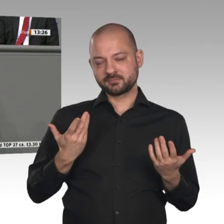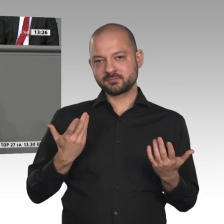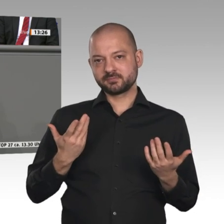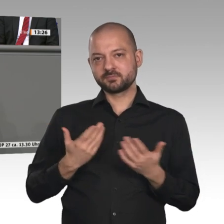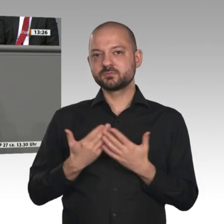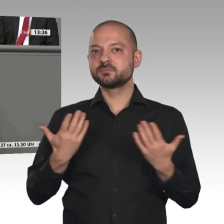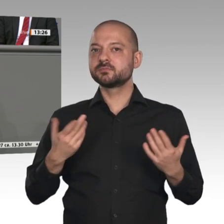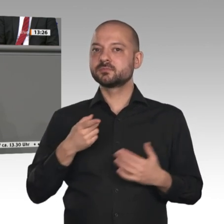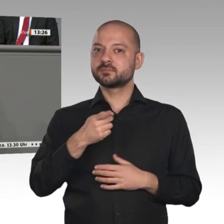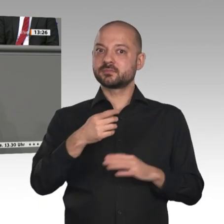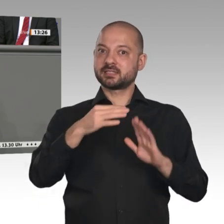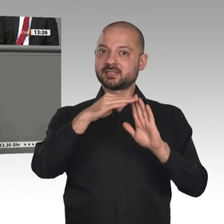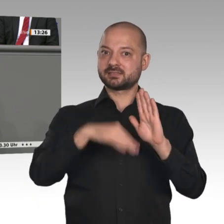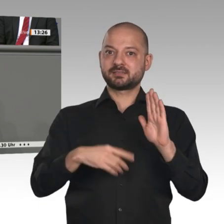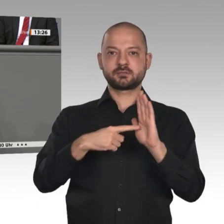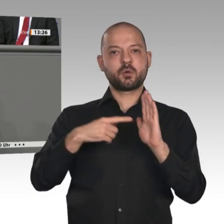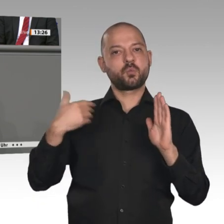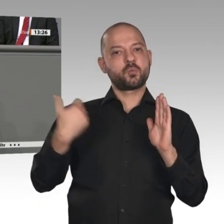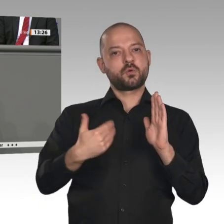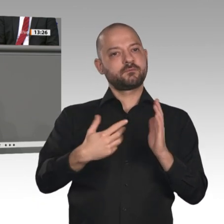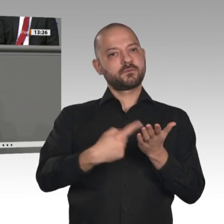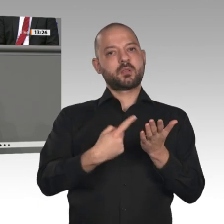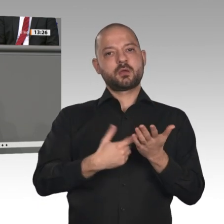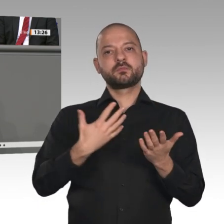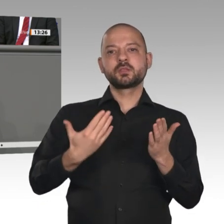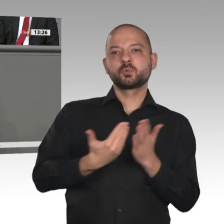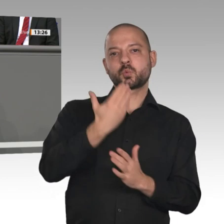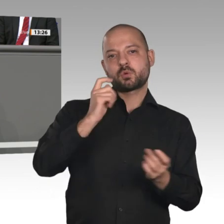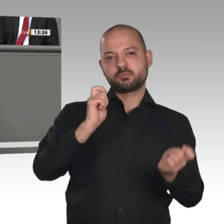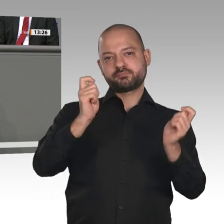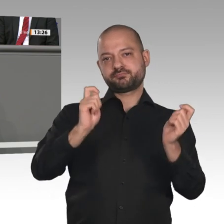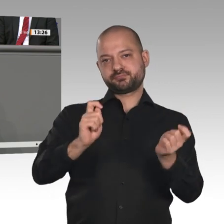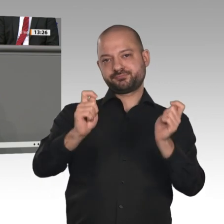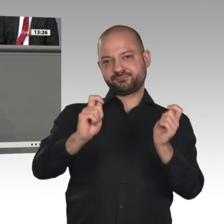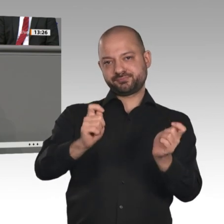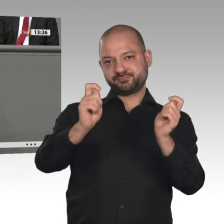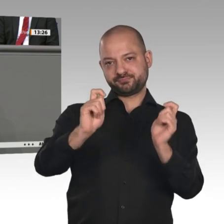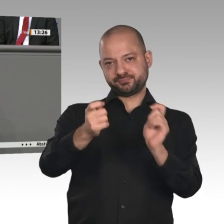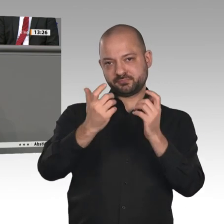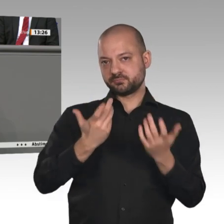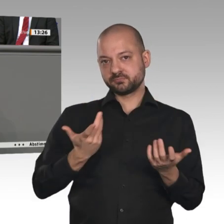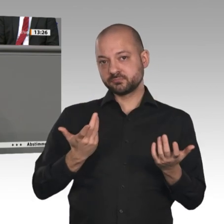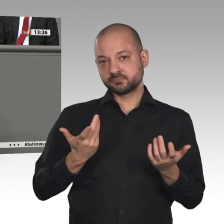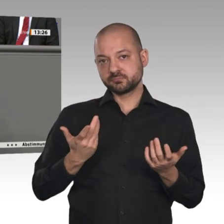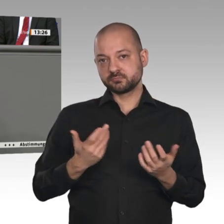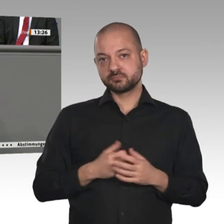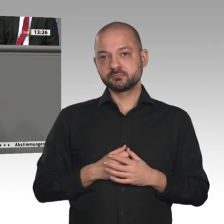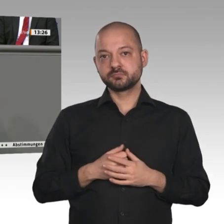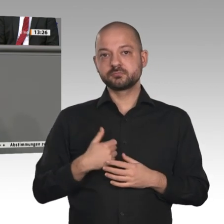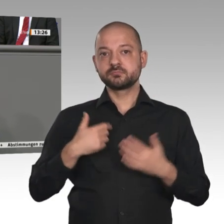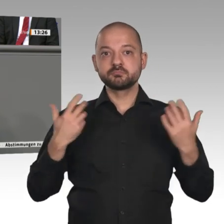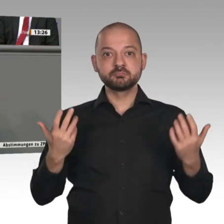sie nun einmal sind, verlangen stets nach einer Neufassung. Und ich glaube, dem wird das Ganze nicht